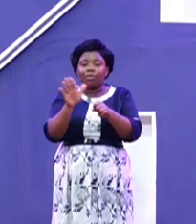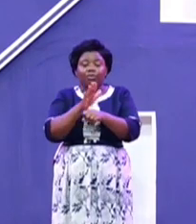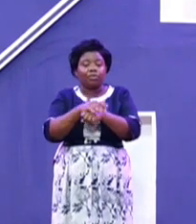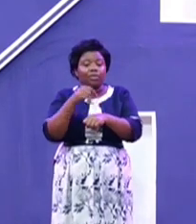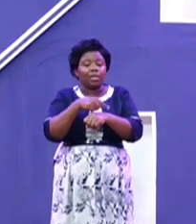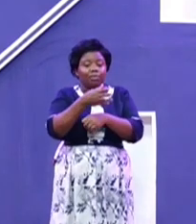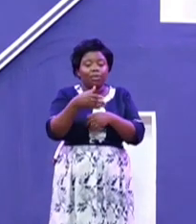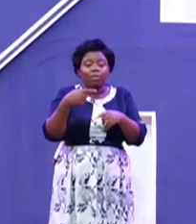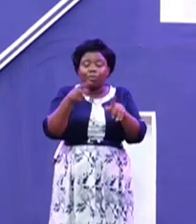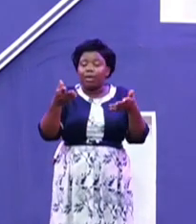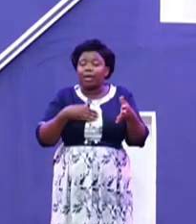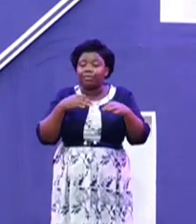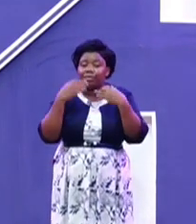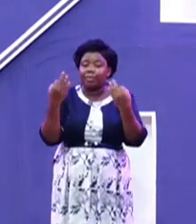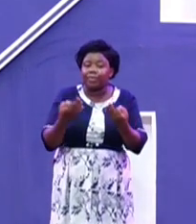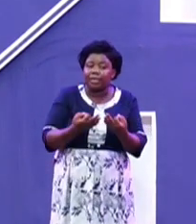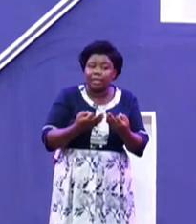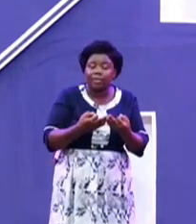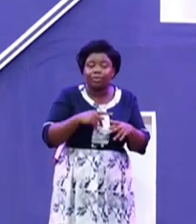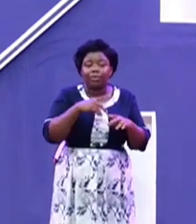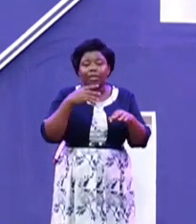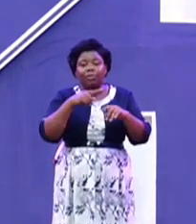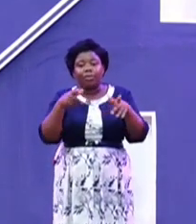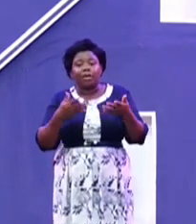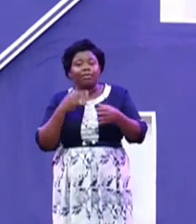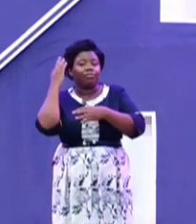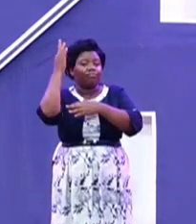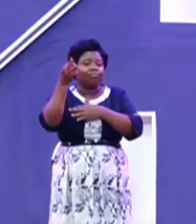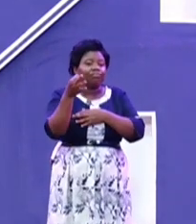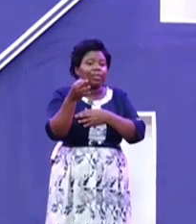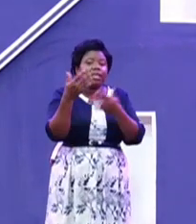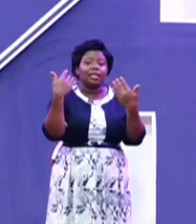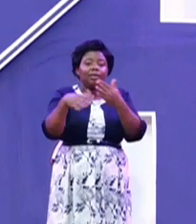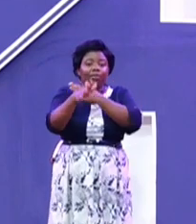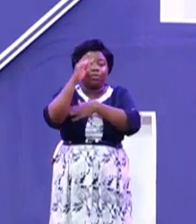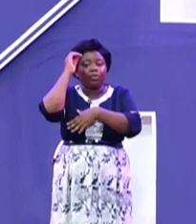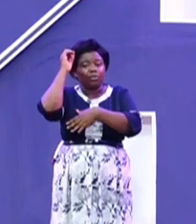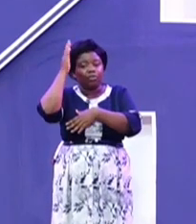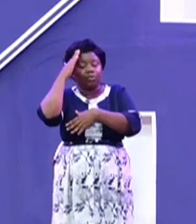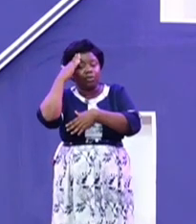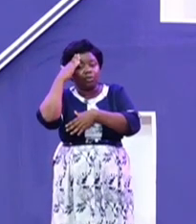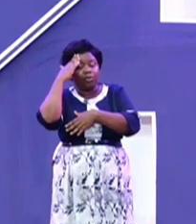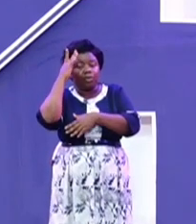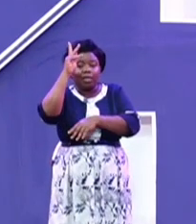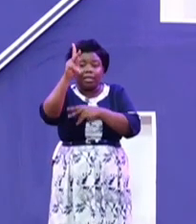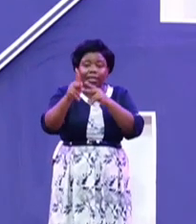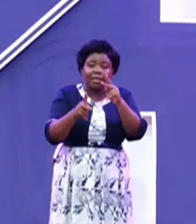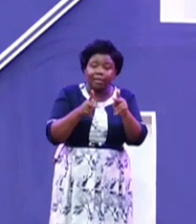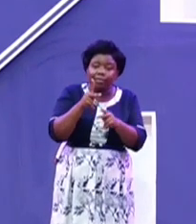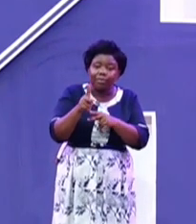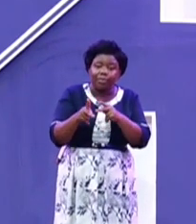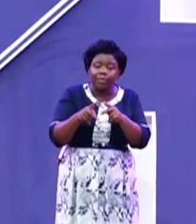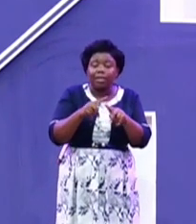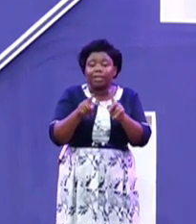obulamu tulina family we have futures. So Katonda yamanya nti abantu mwali mu kategori